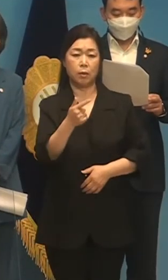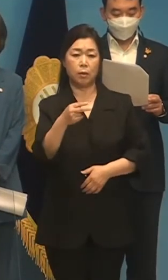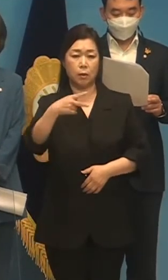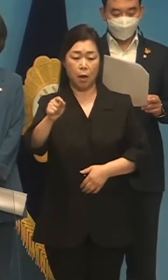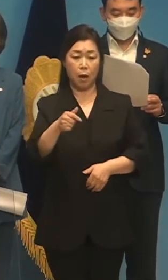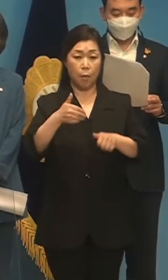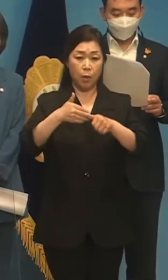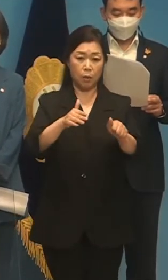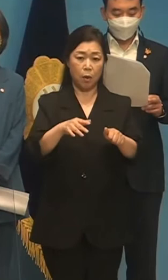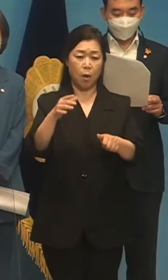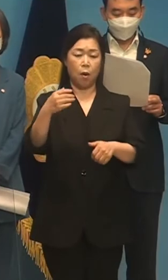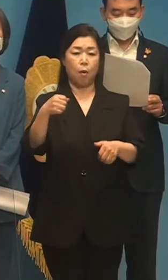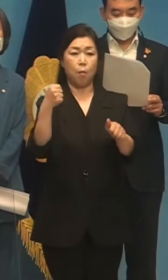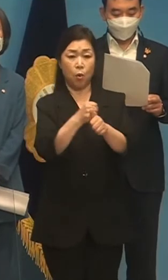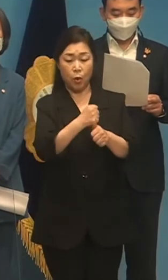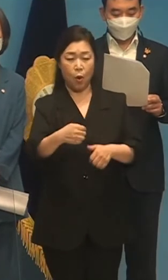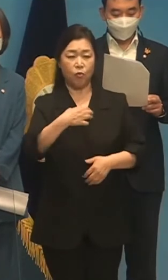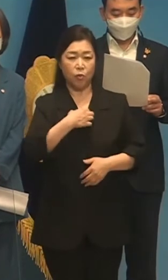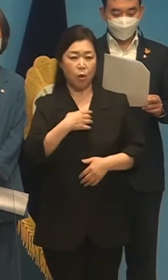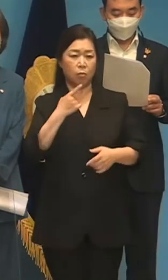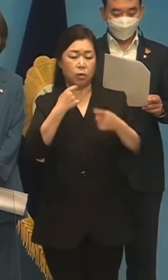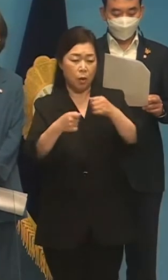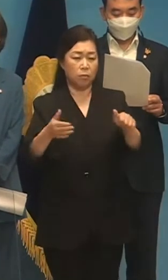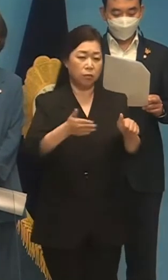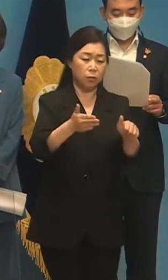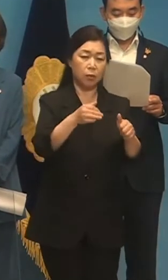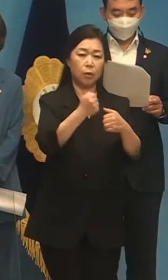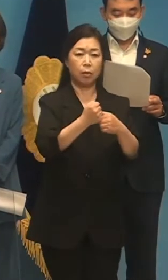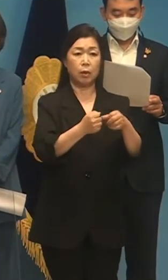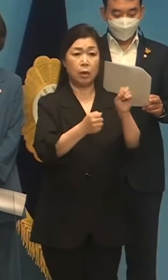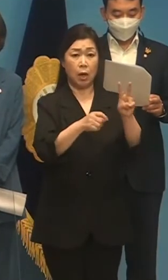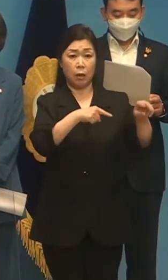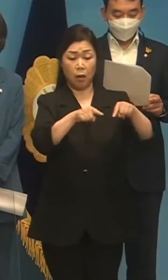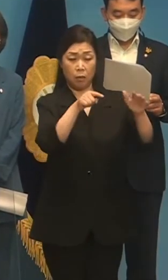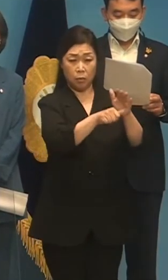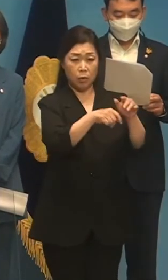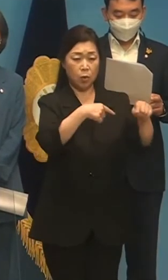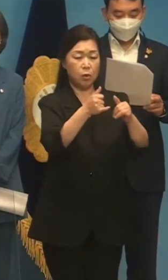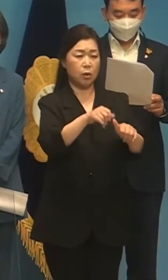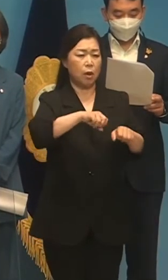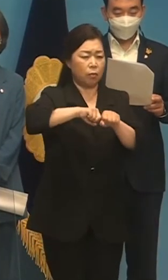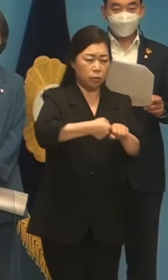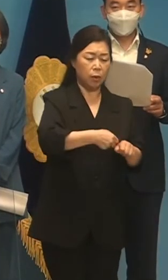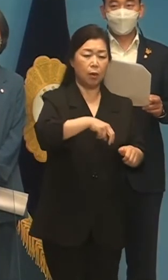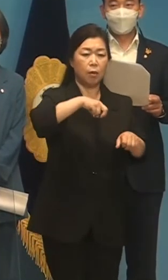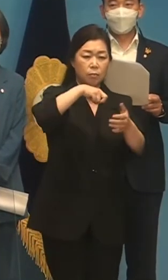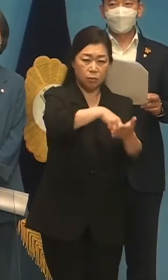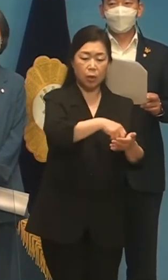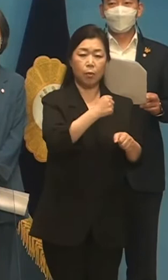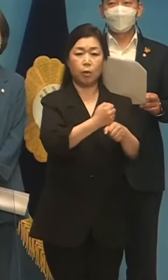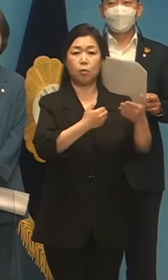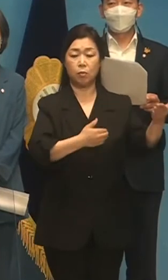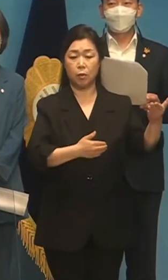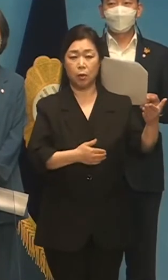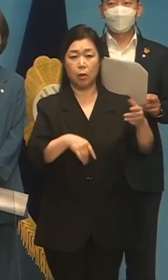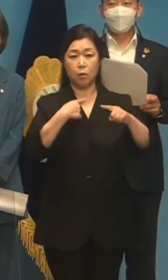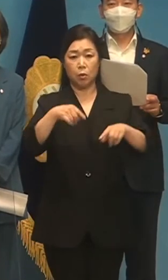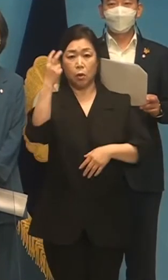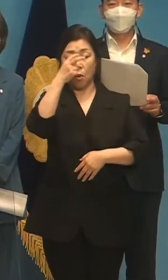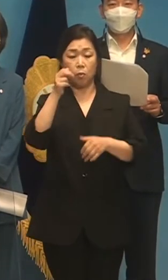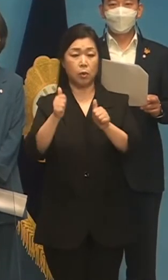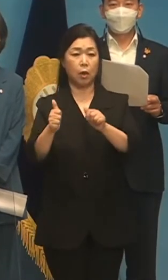폭력, 위협, 회유로 야당 정치인의 목줄을 죄며 끌어안았습니다. 정치검찰의 수개로 자행한 수사 기소권의